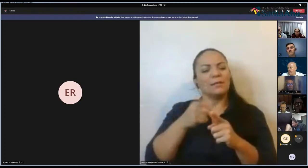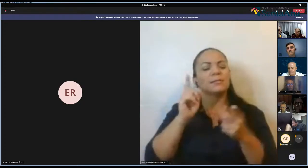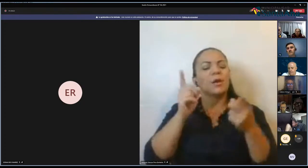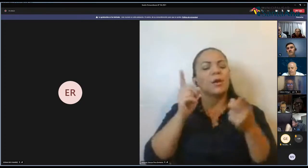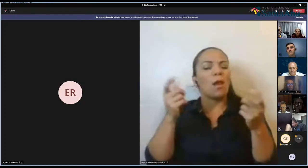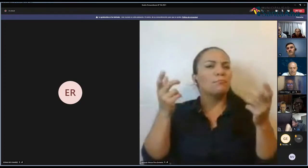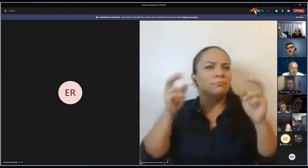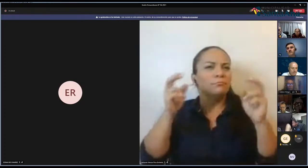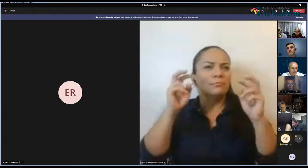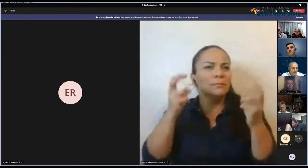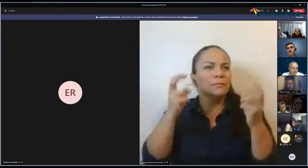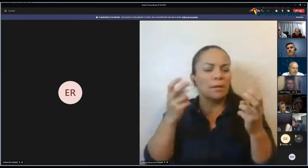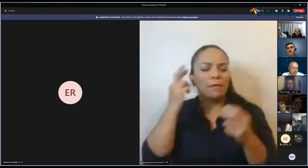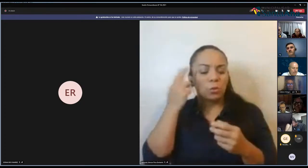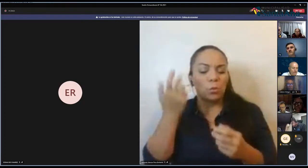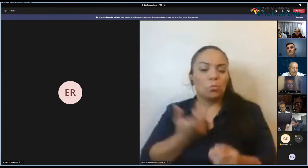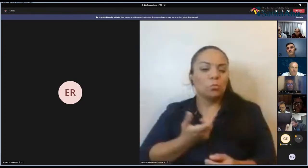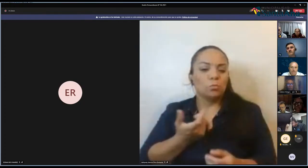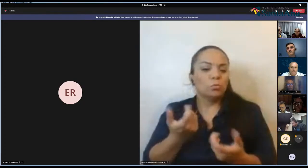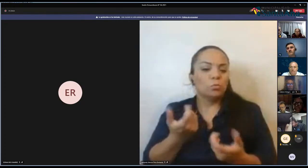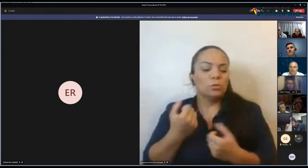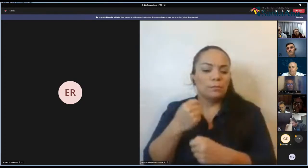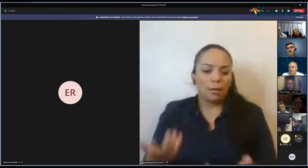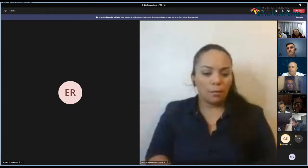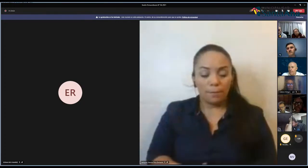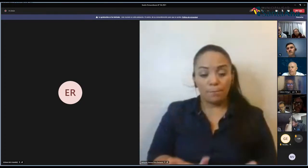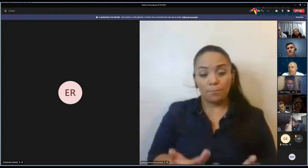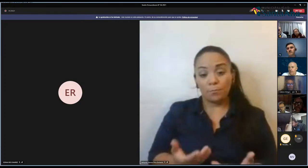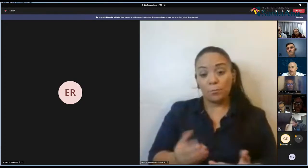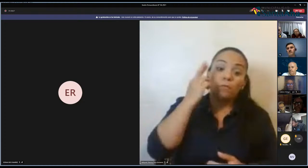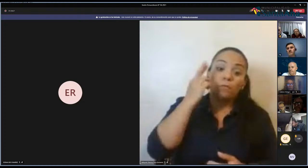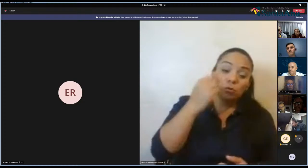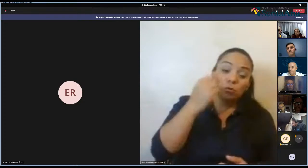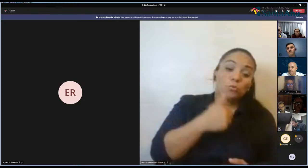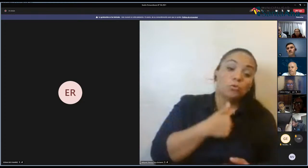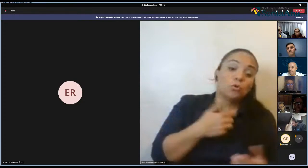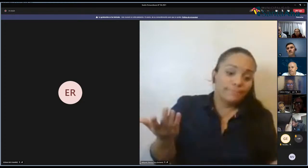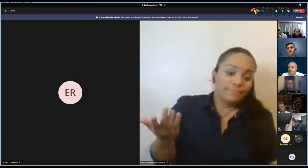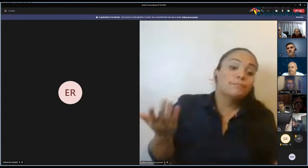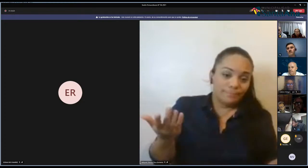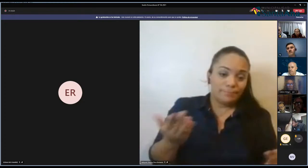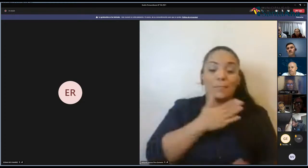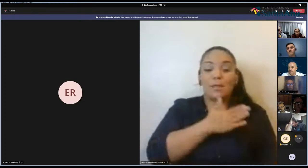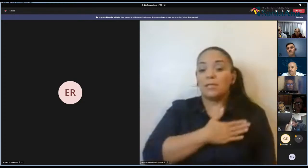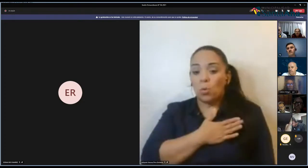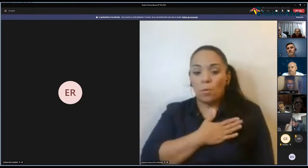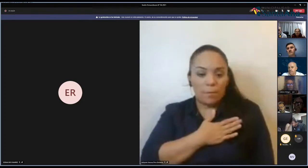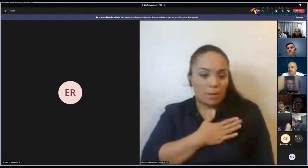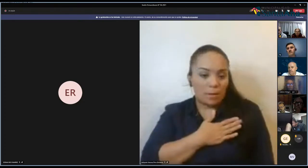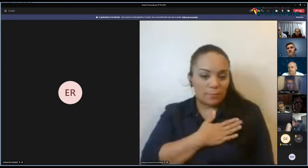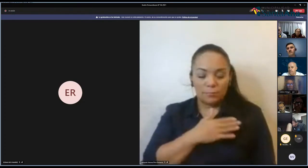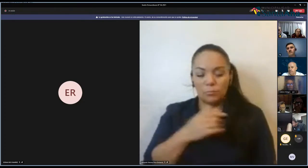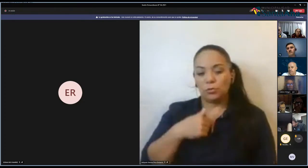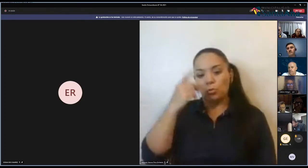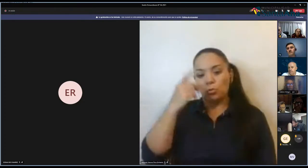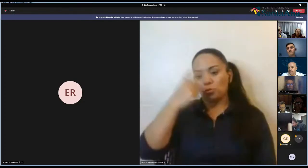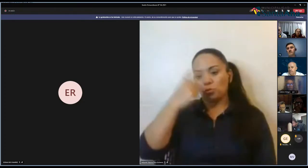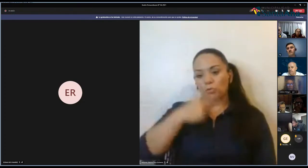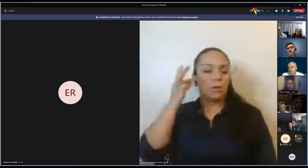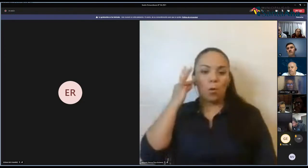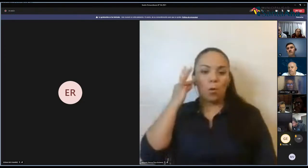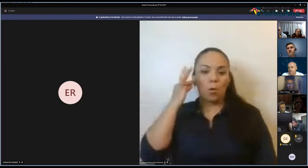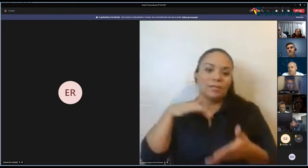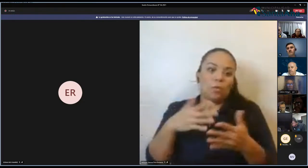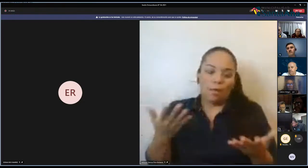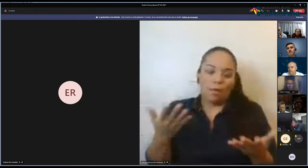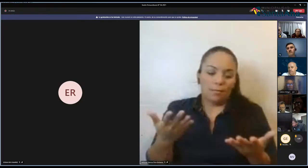tendrán razón la municipalidad o tendría otra razón yo me disculpa porque yo no soy una mujer de trabajo siempre sencillamente estoy